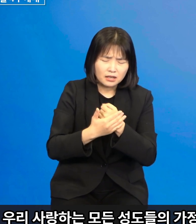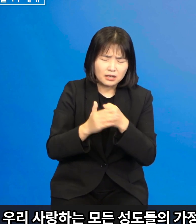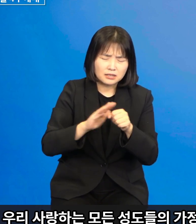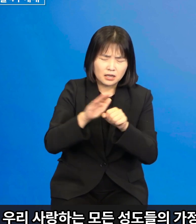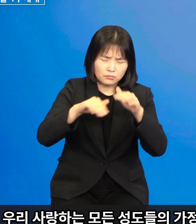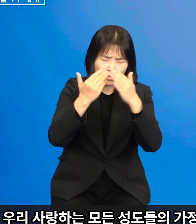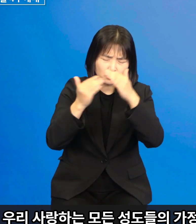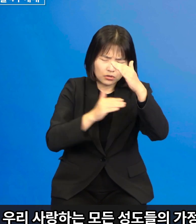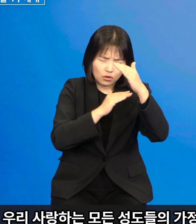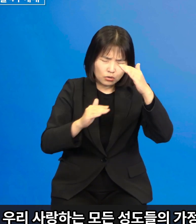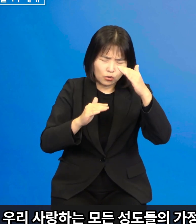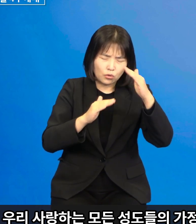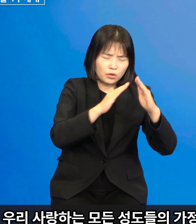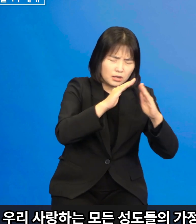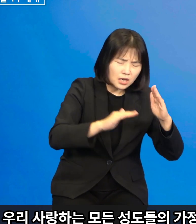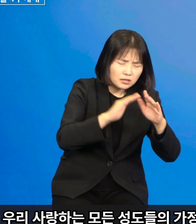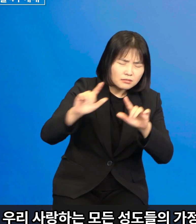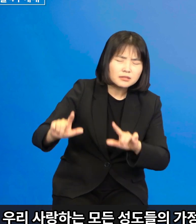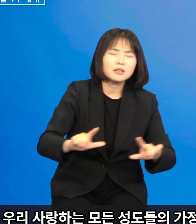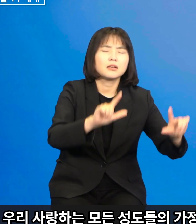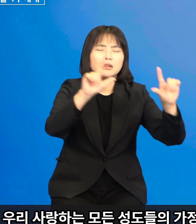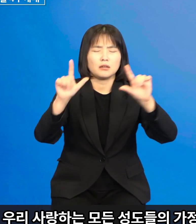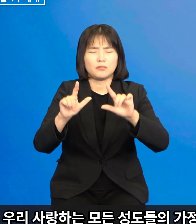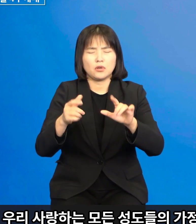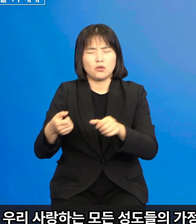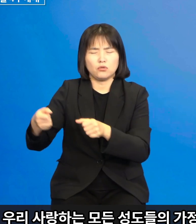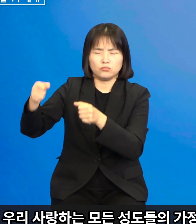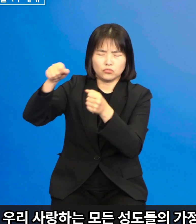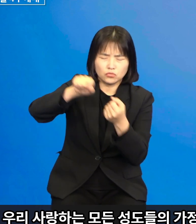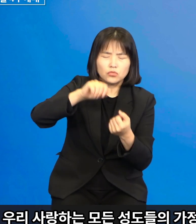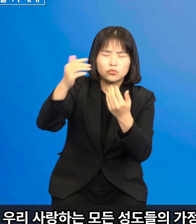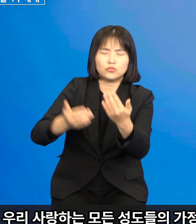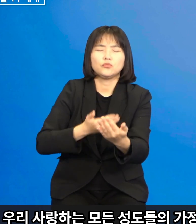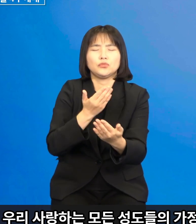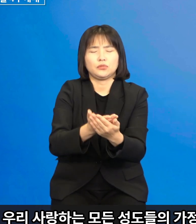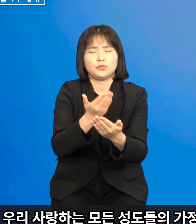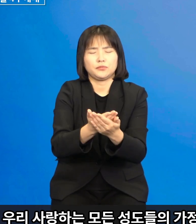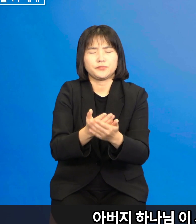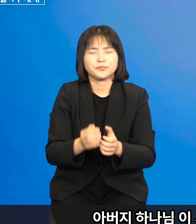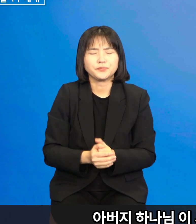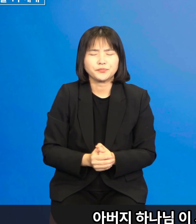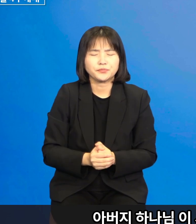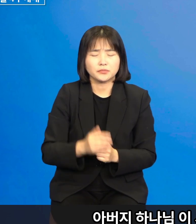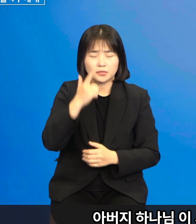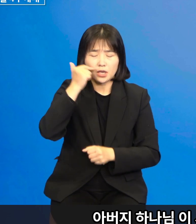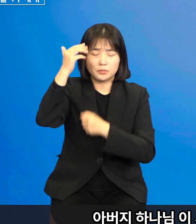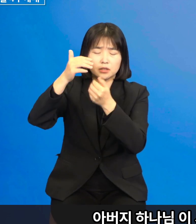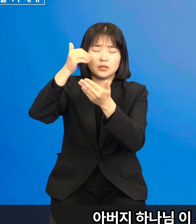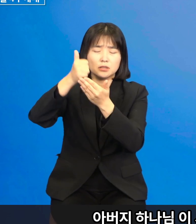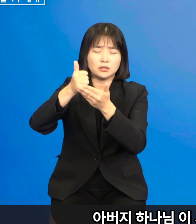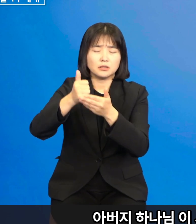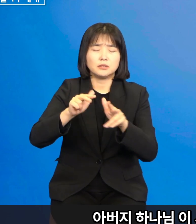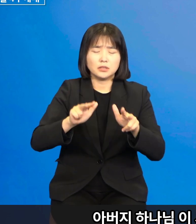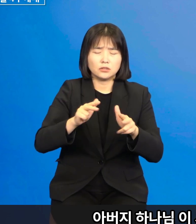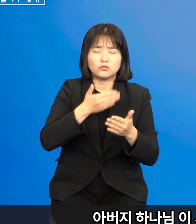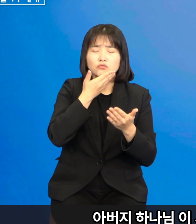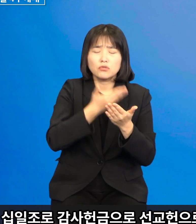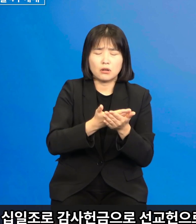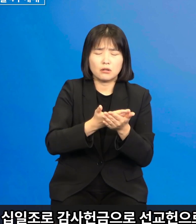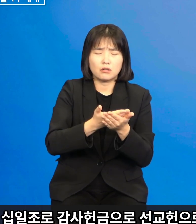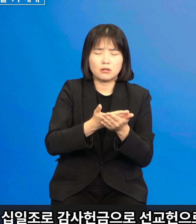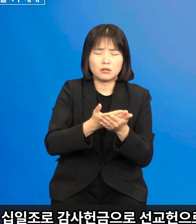모든 성도들의 가정과 삶 가운데 부어지게 하여 주시옵소서. 아버지 하나님, 이 시간 귀한 것